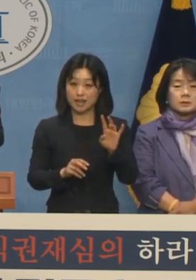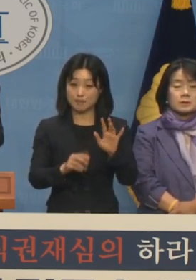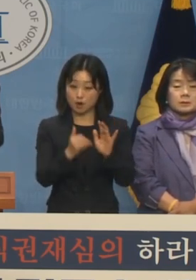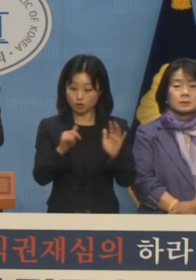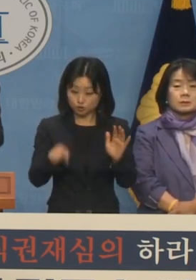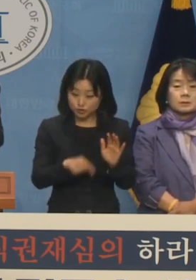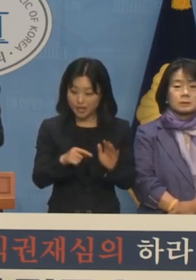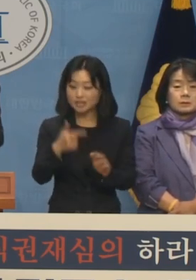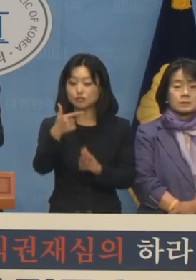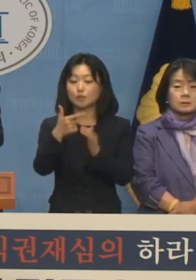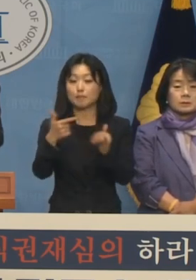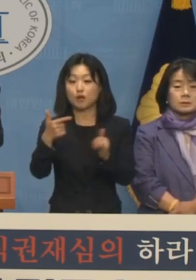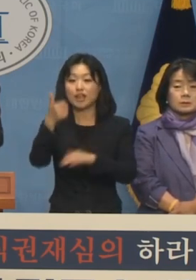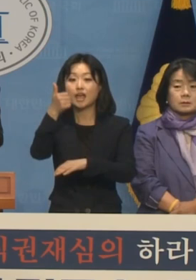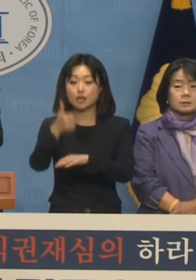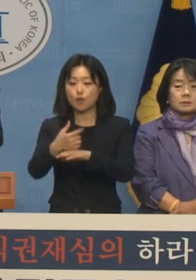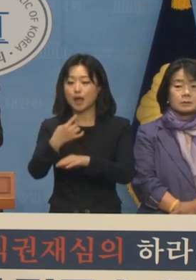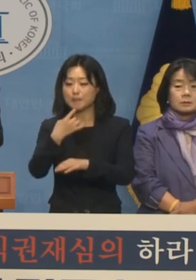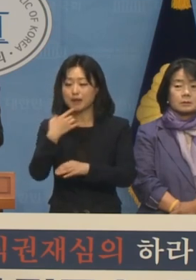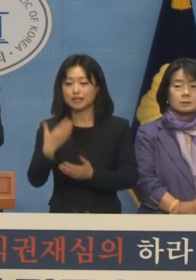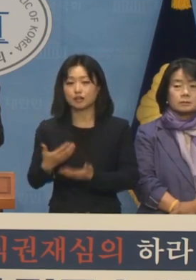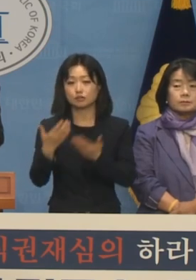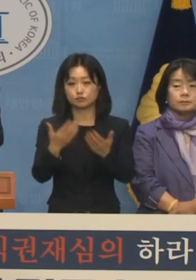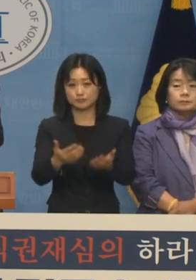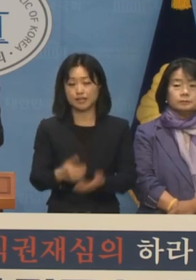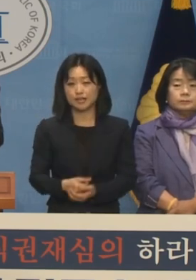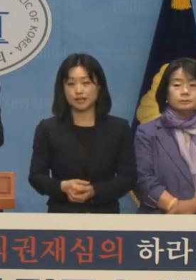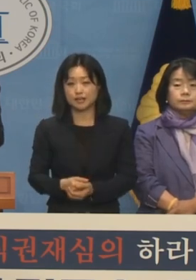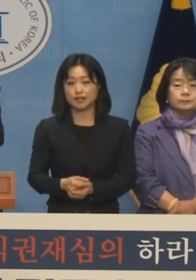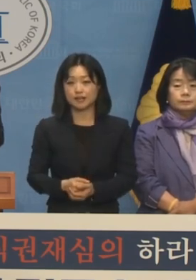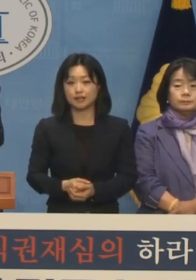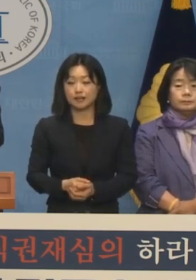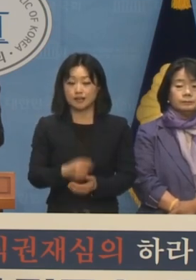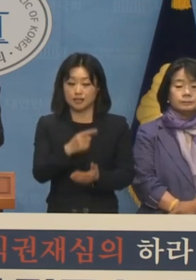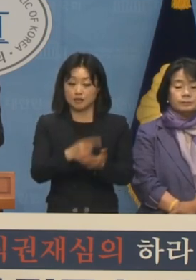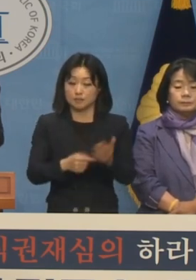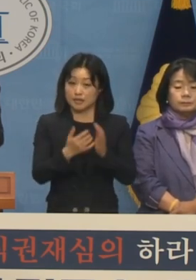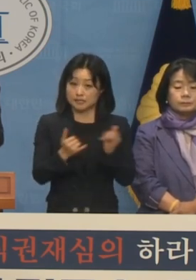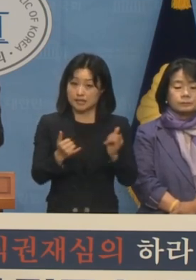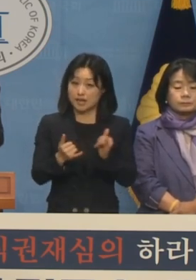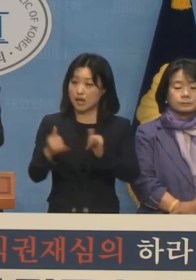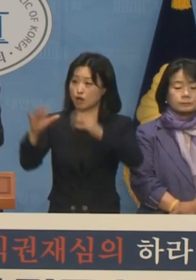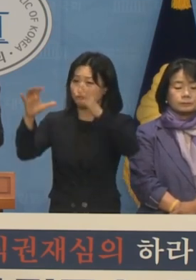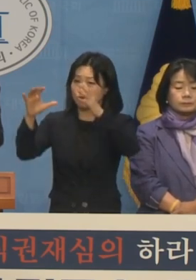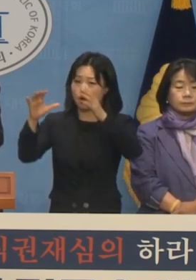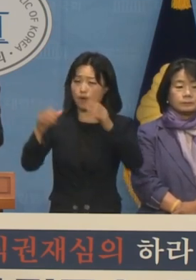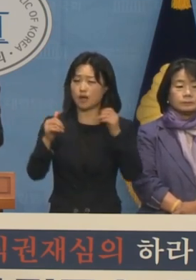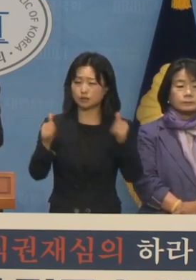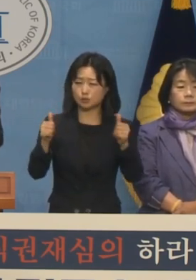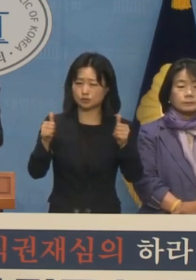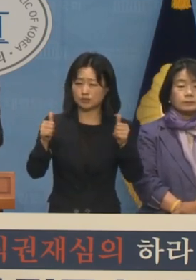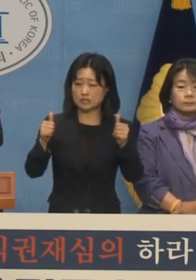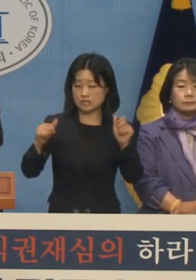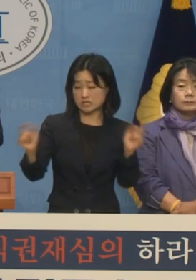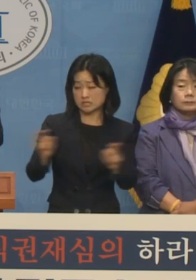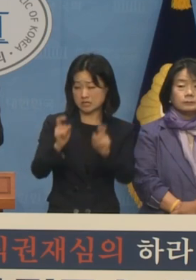고작 6명에 대한 소송 결과일 뿐입니다. 언제까지 피해자들이 국가랑 소송에서 싸워야